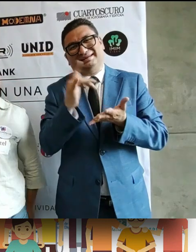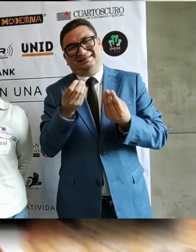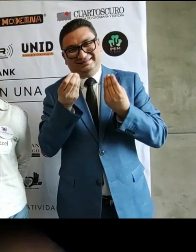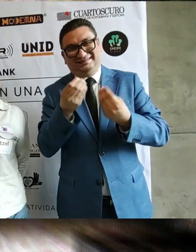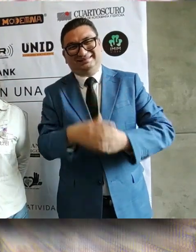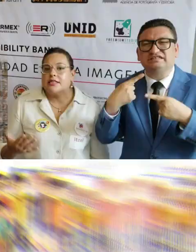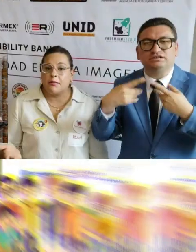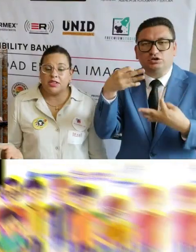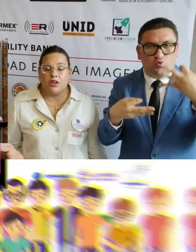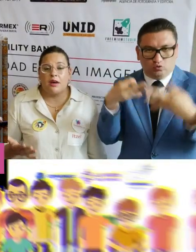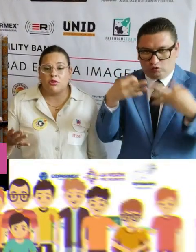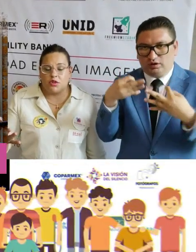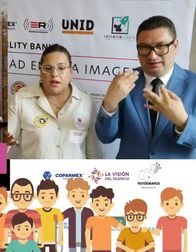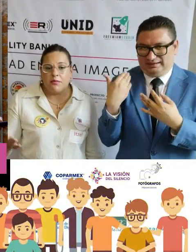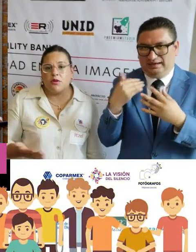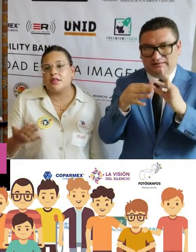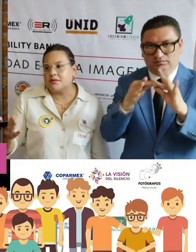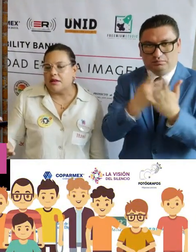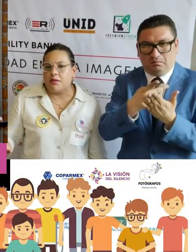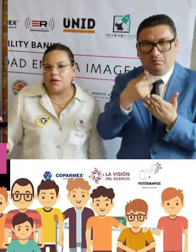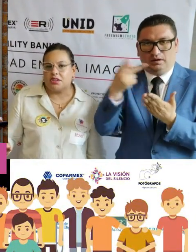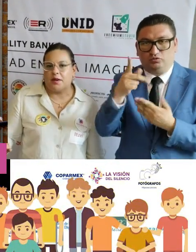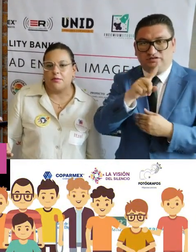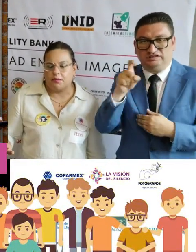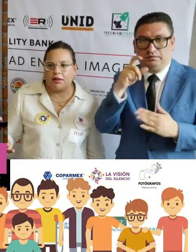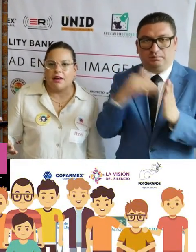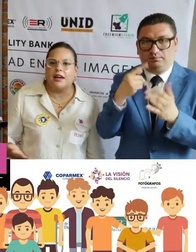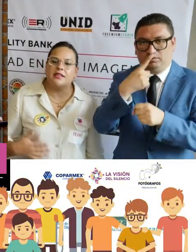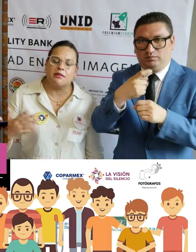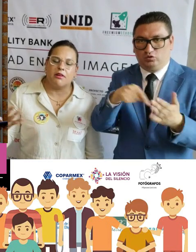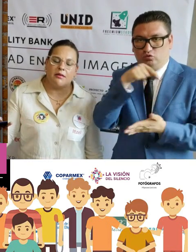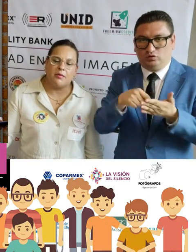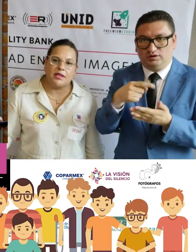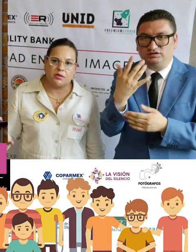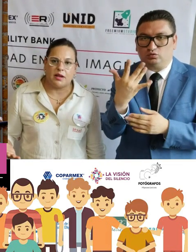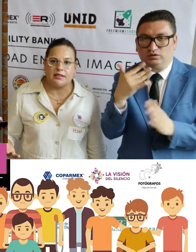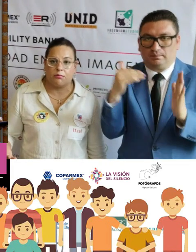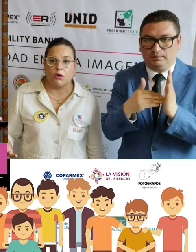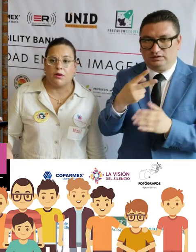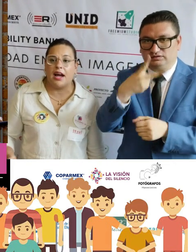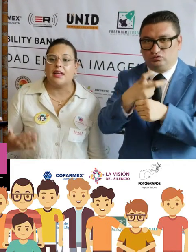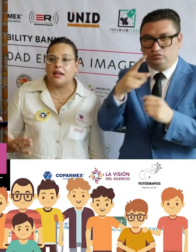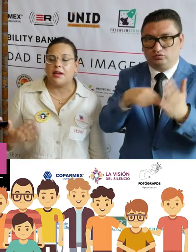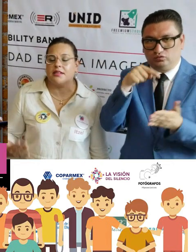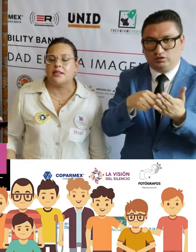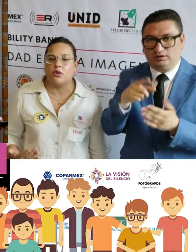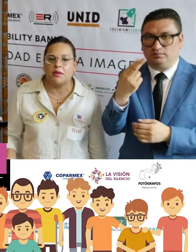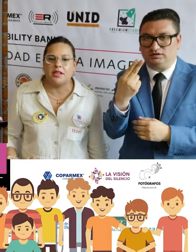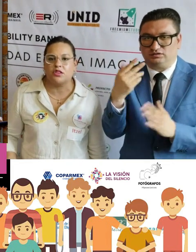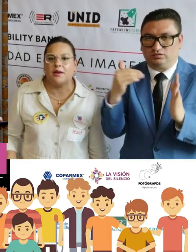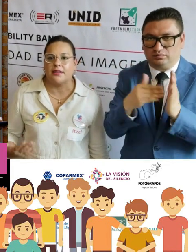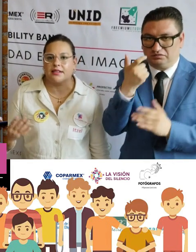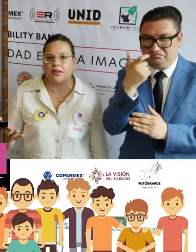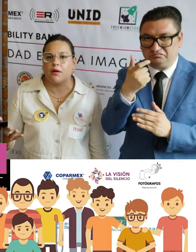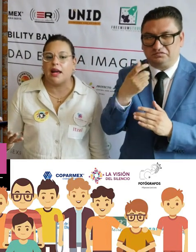Muchísimas gracias Ya mencionábamos los premios 100 mil pesos para el primer lugar 50 mil pesos para el segundo lugar y 25